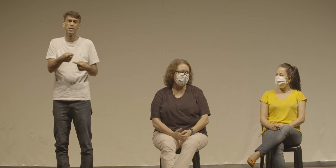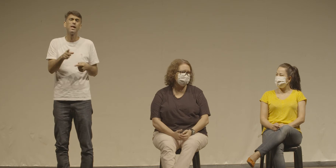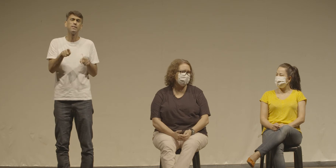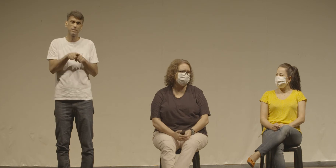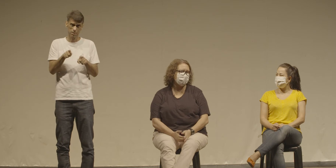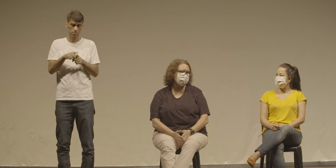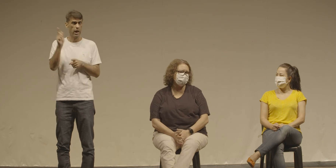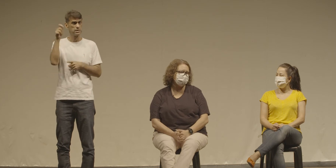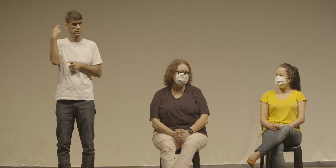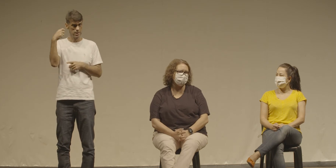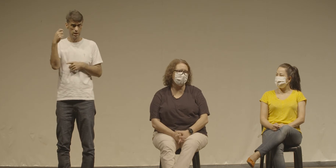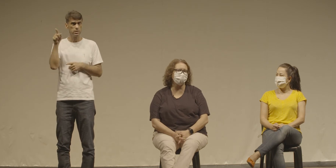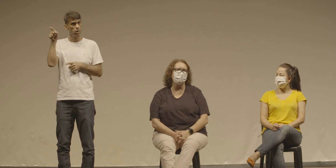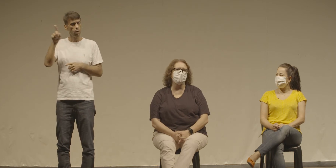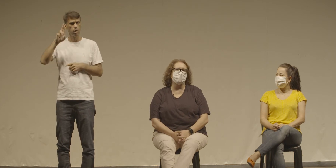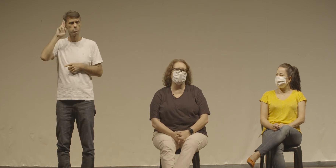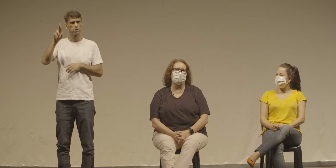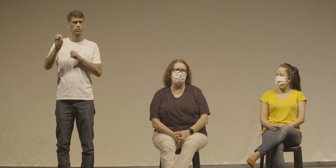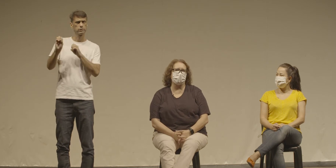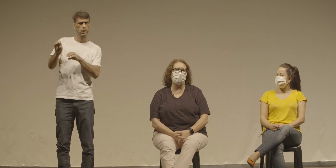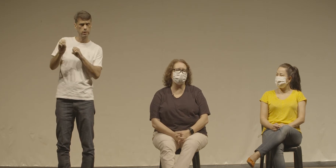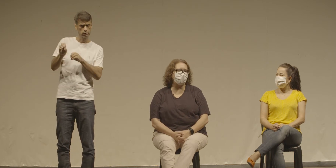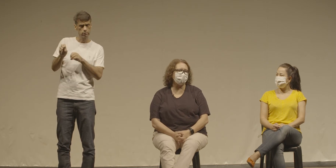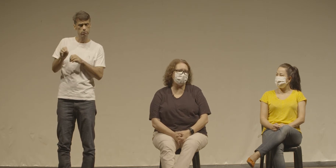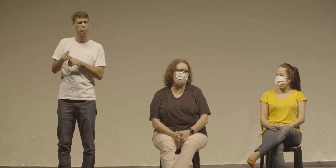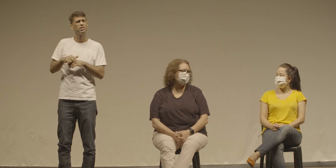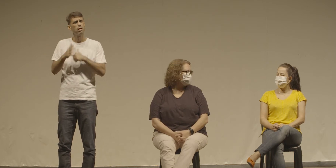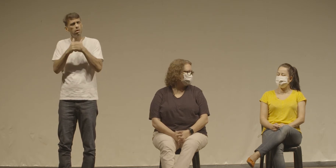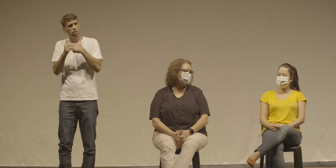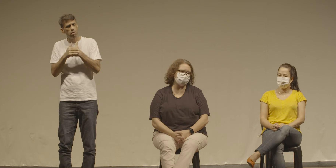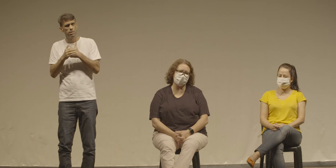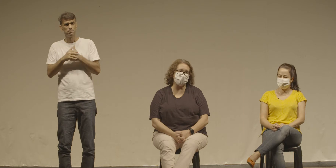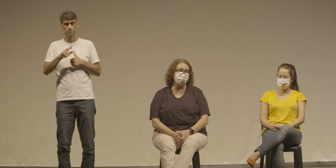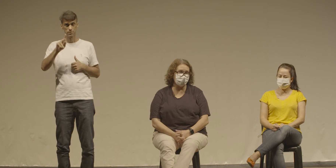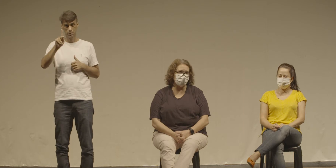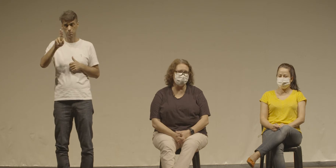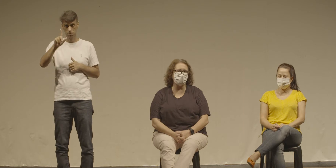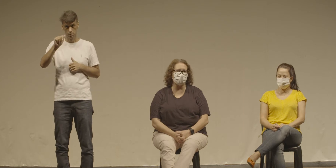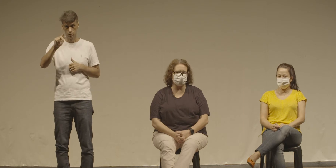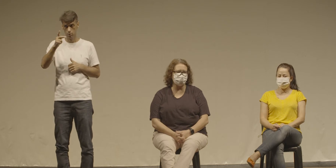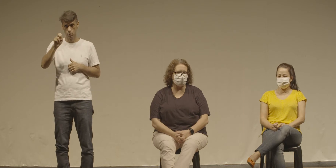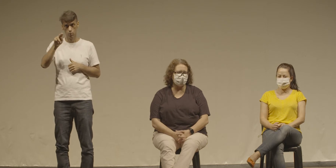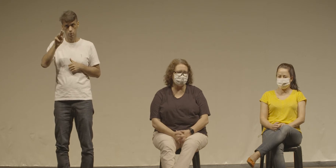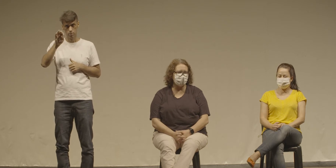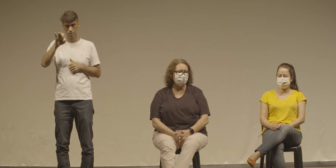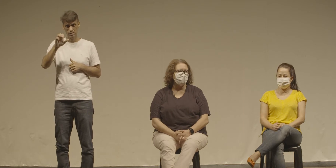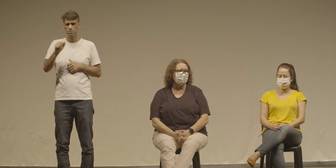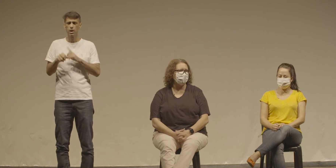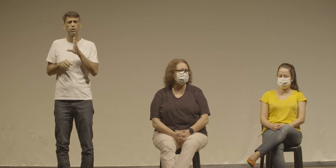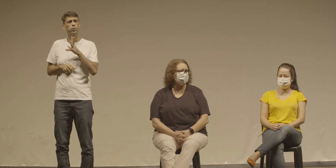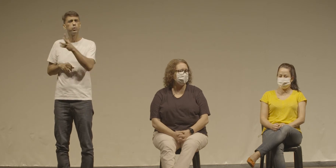seleção que elas comandaram durante tantos anos, o afeto que Paula e Hortência têm pelas donas, como elas são chamadas,